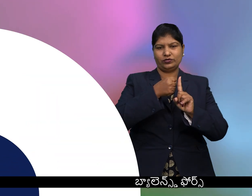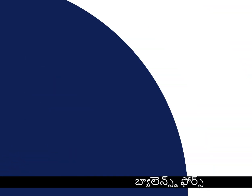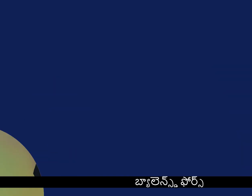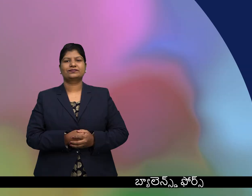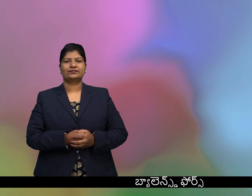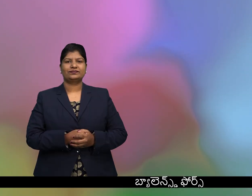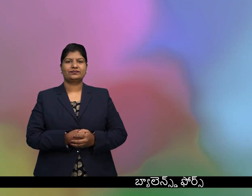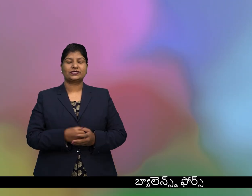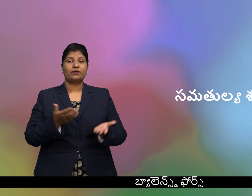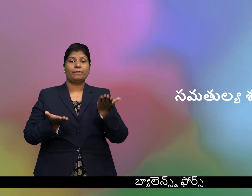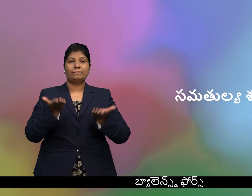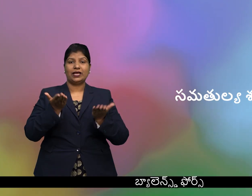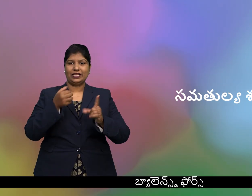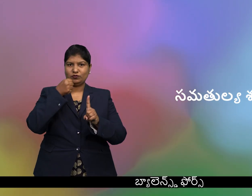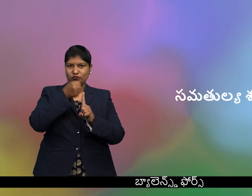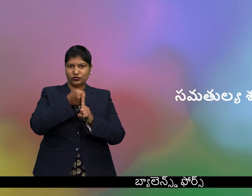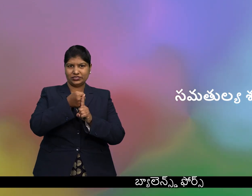ఫోర్స్,